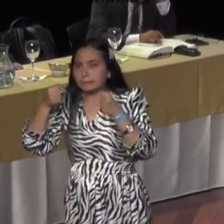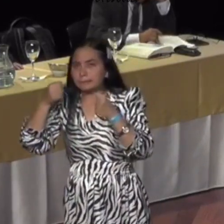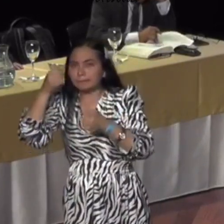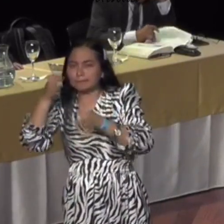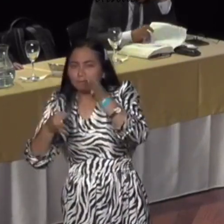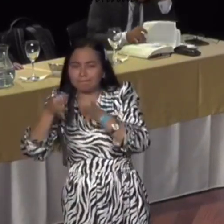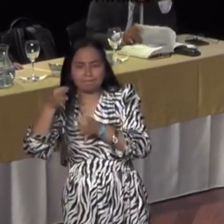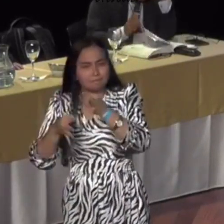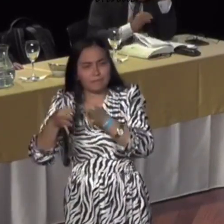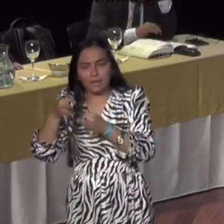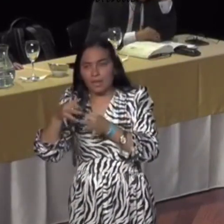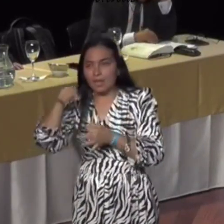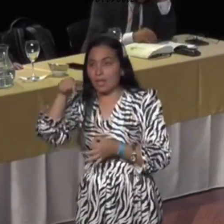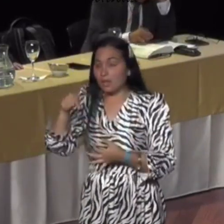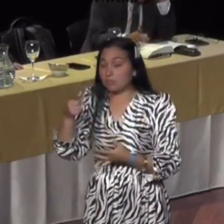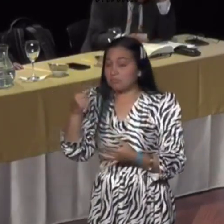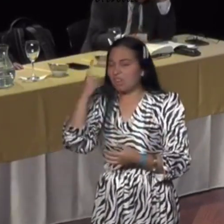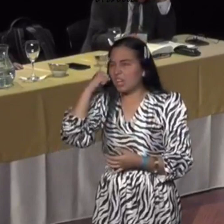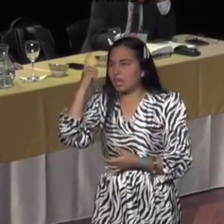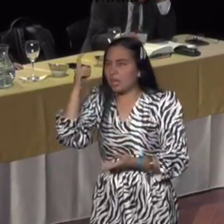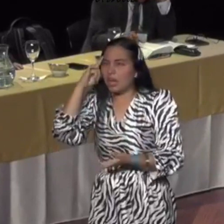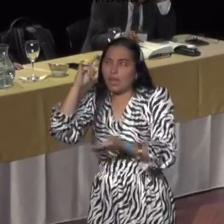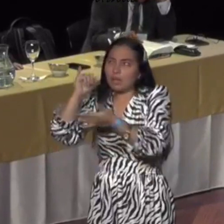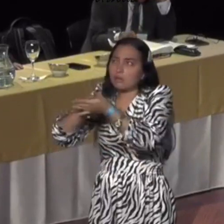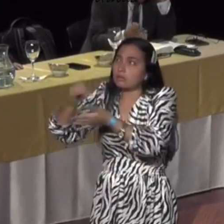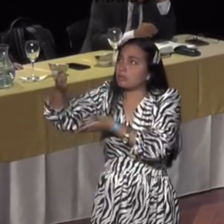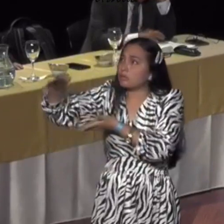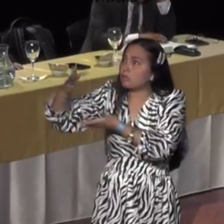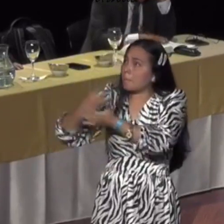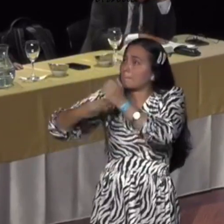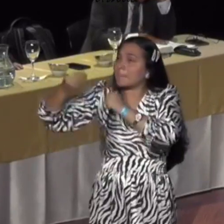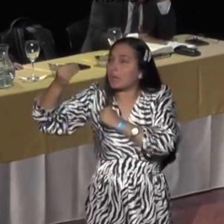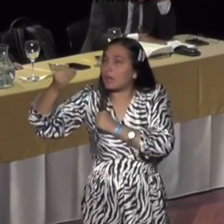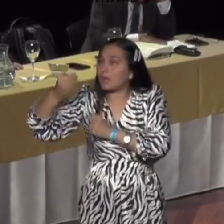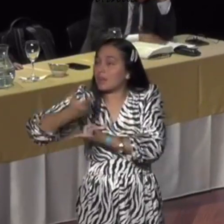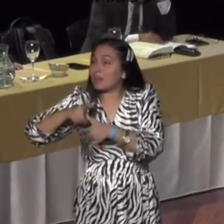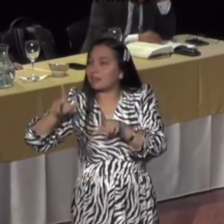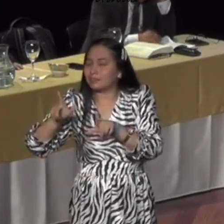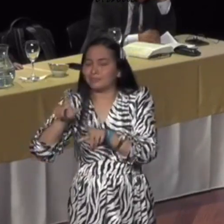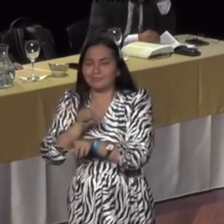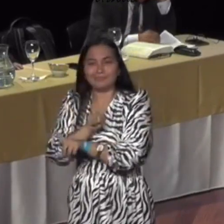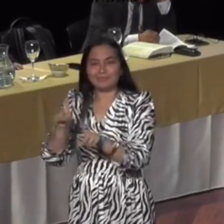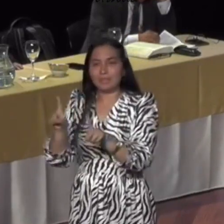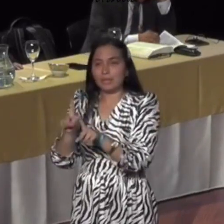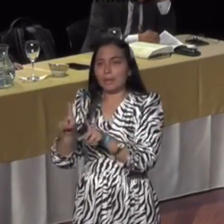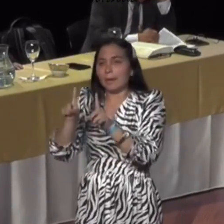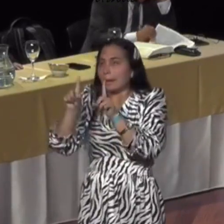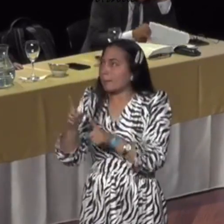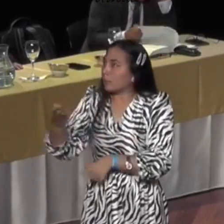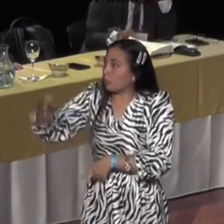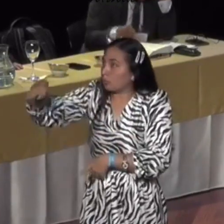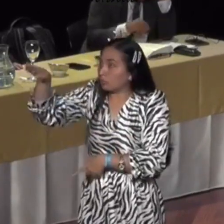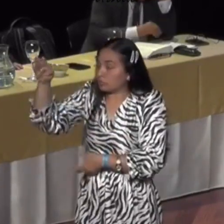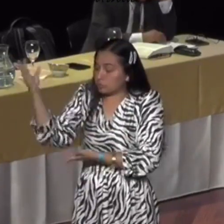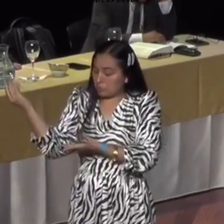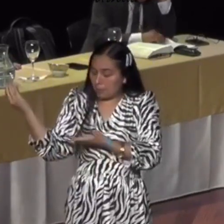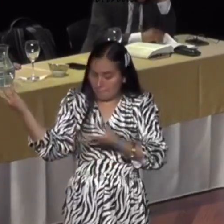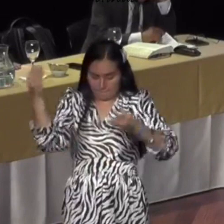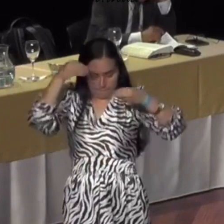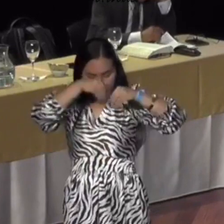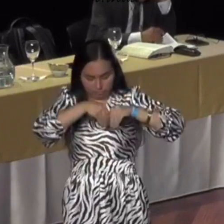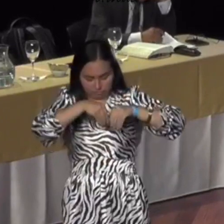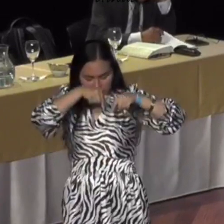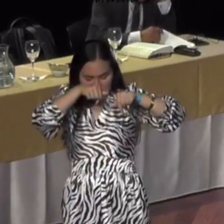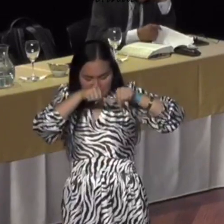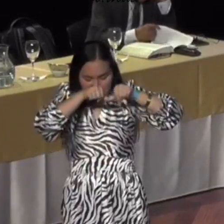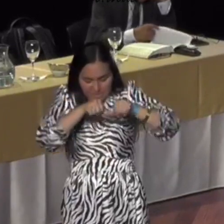escuchó que Dios dijo, no, yo vengo a estar contigo dentro de la cárcel, porque si tú no puedes salir, Dios entra, y si tú no puedes subir, Dios